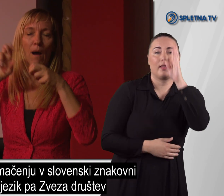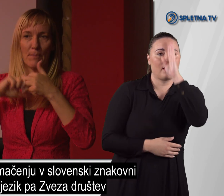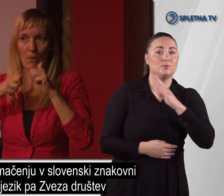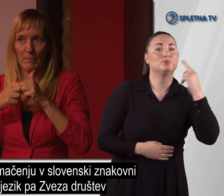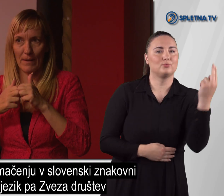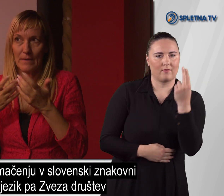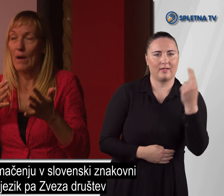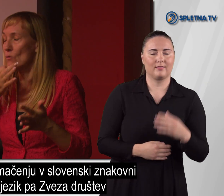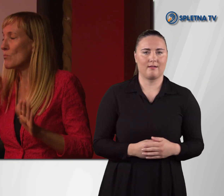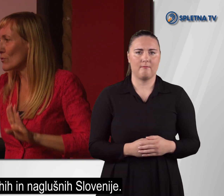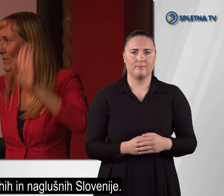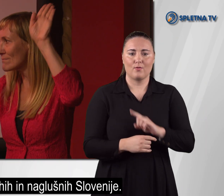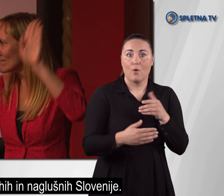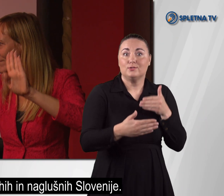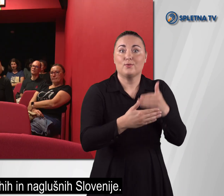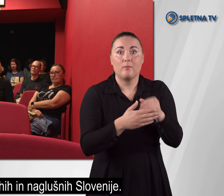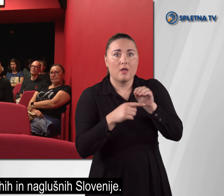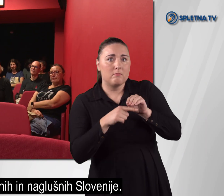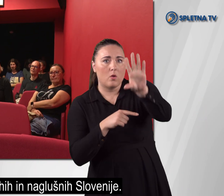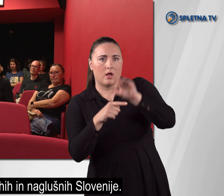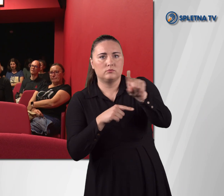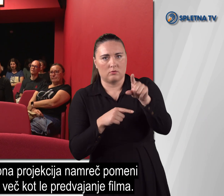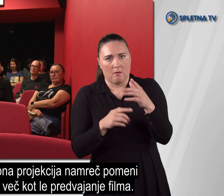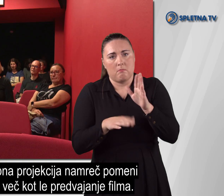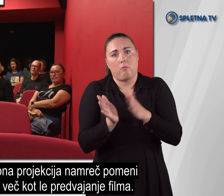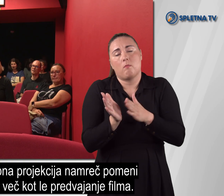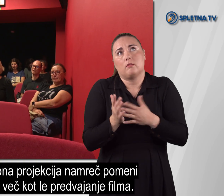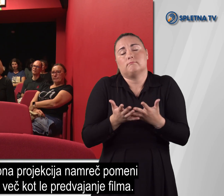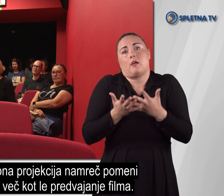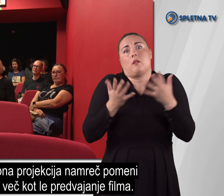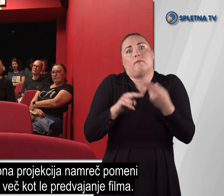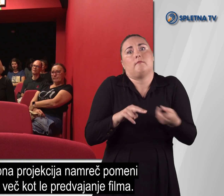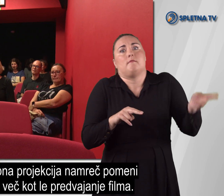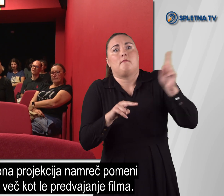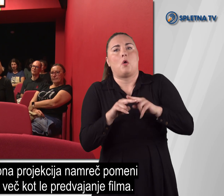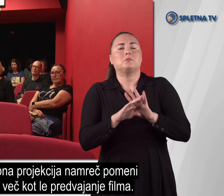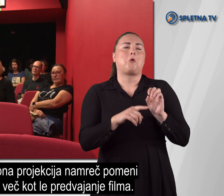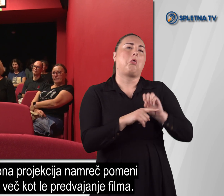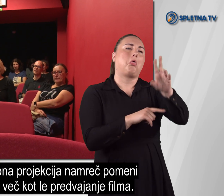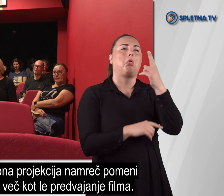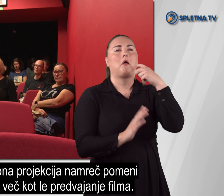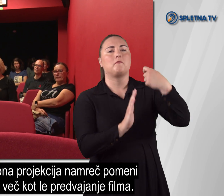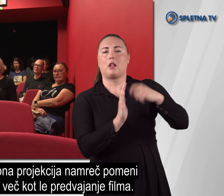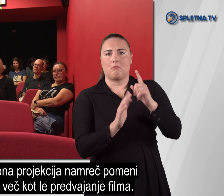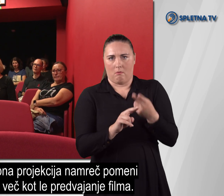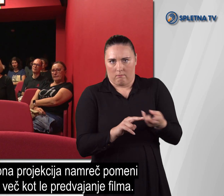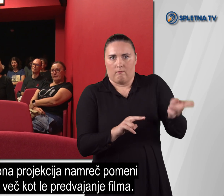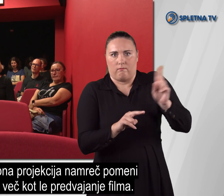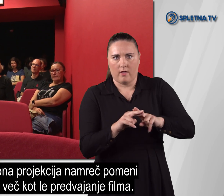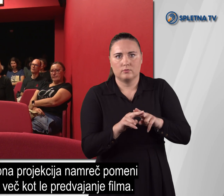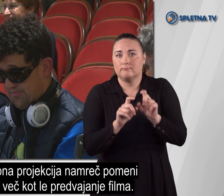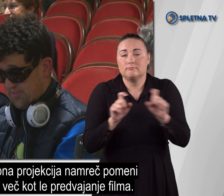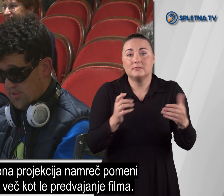Zveza društev gluhih in naglušnih Slovenije. Dostopna projekcija namreč pomeni veliko več kot le